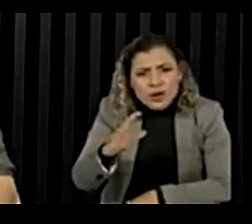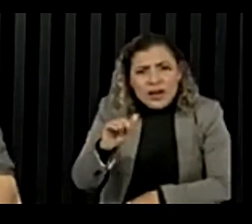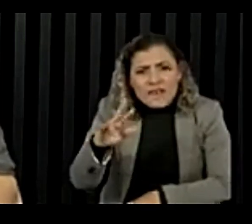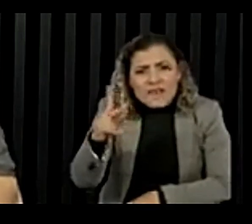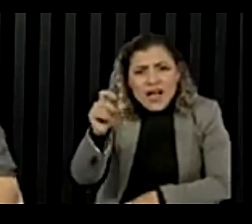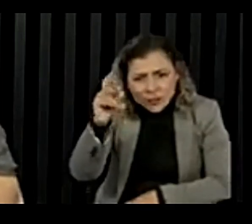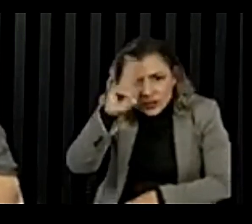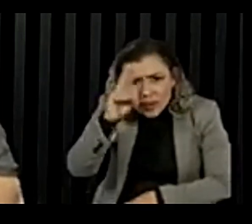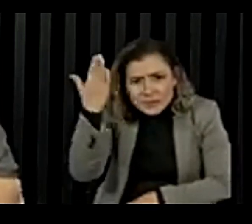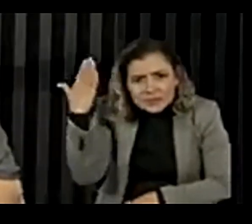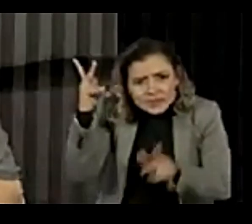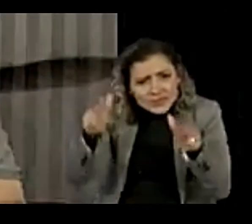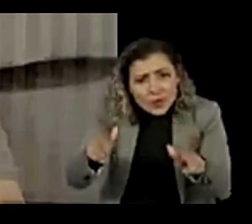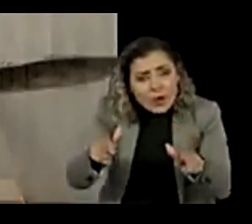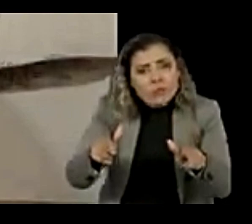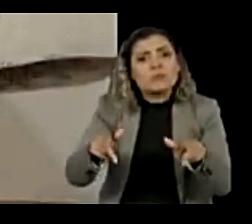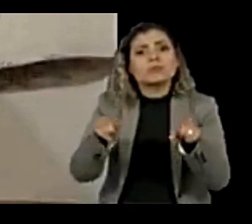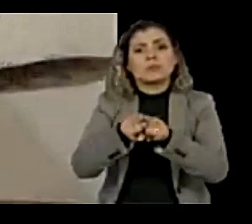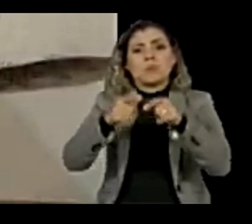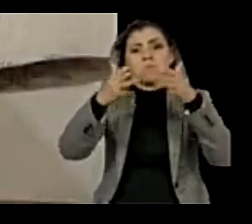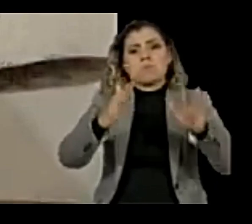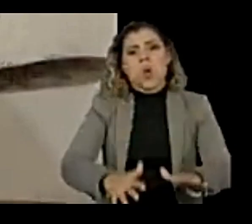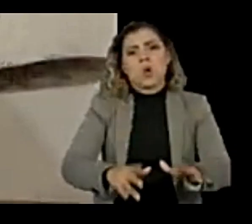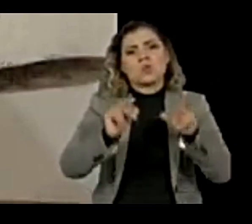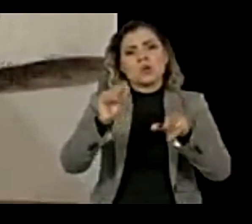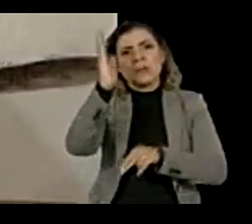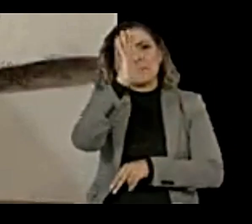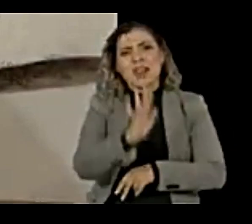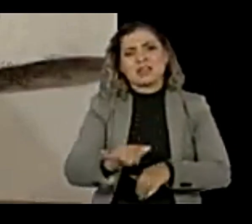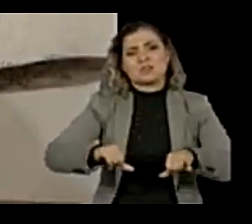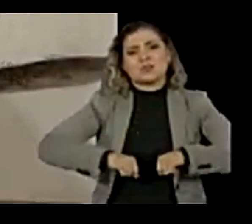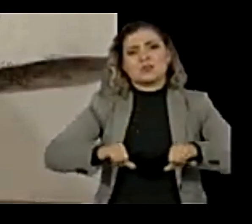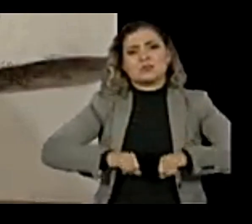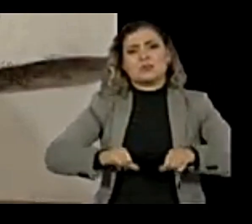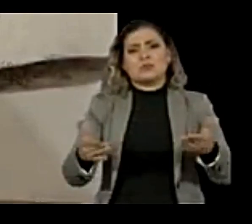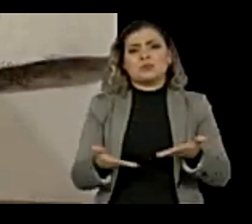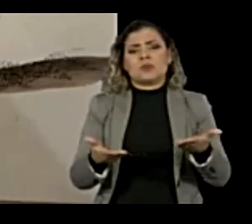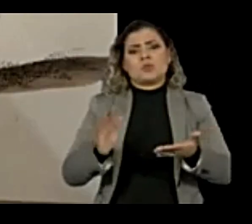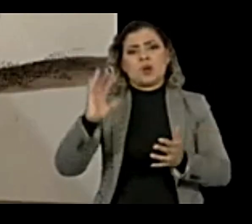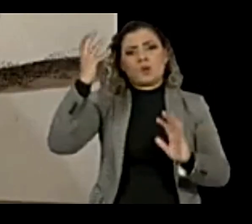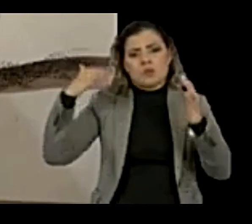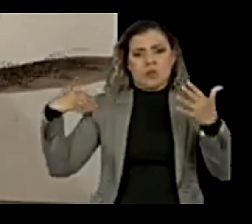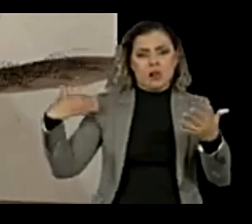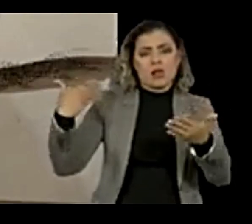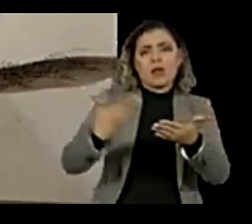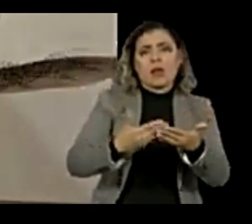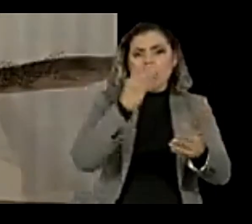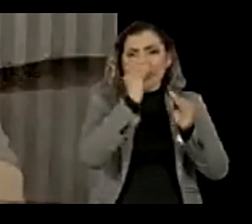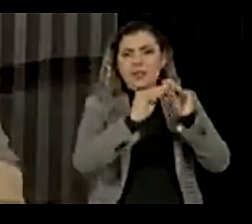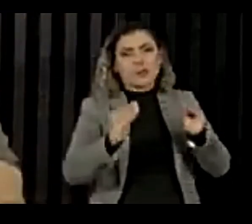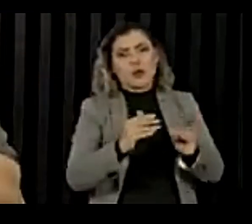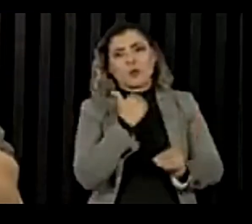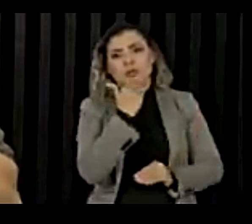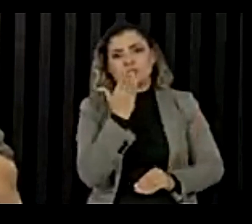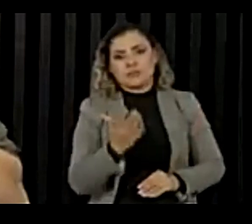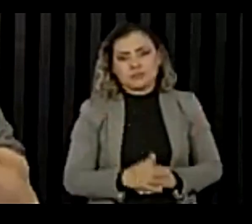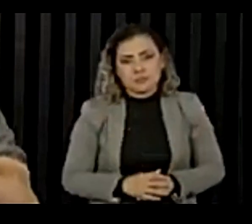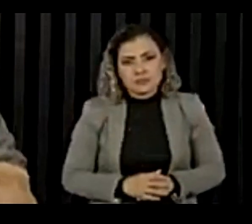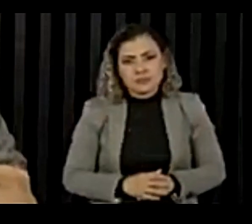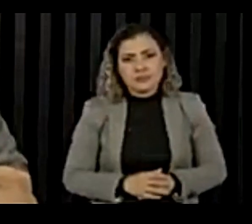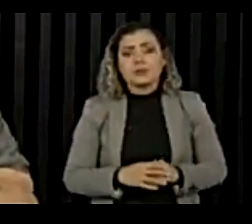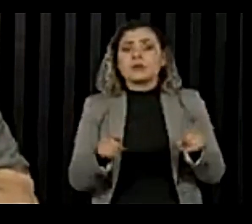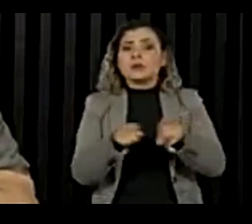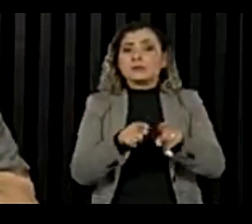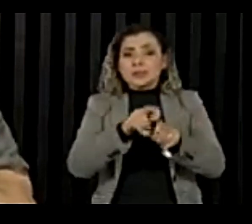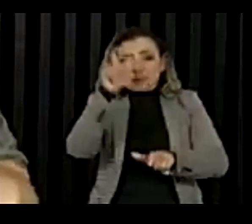pode ter consequências trágicas para uma nação inteira, como a gente está vendo acontecer. Apenas ignorar não é a solução. Dar voz